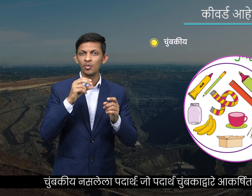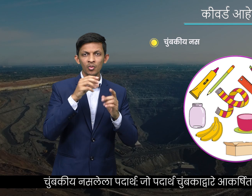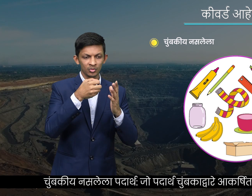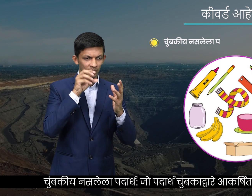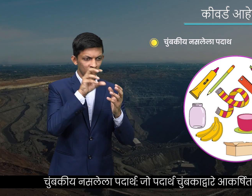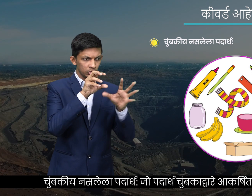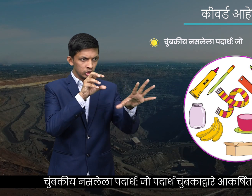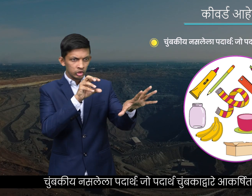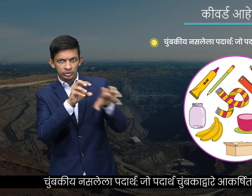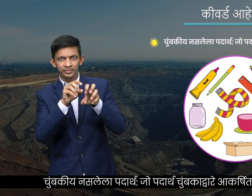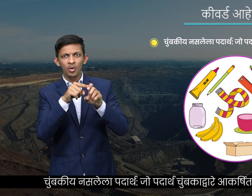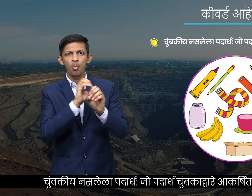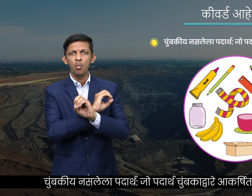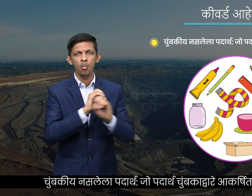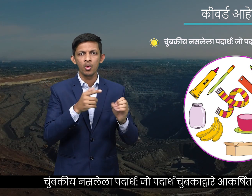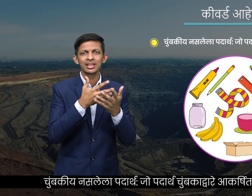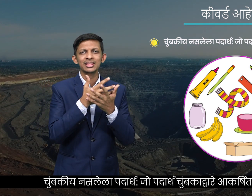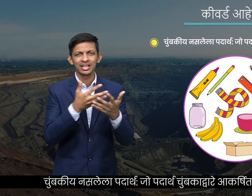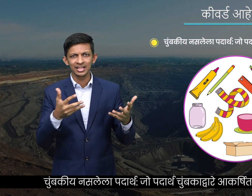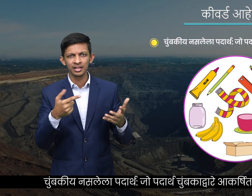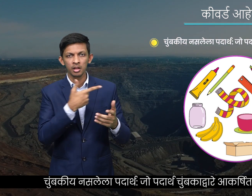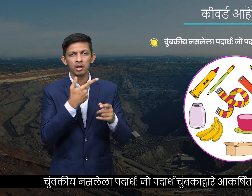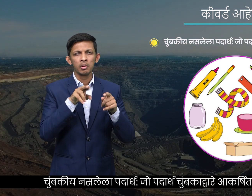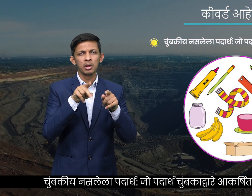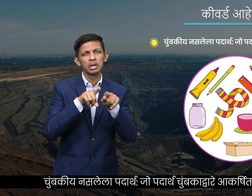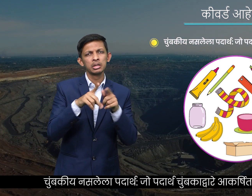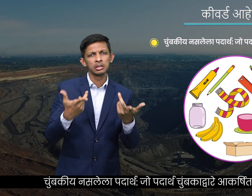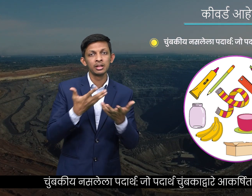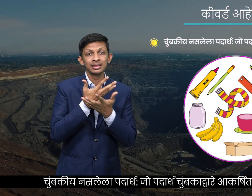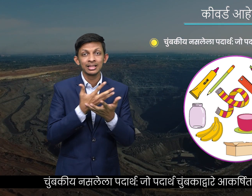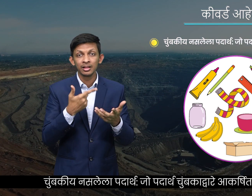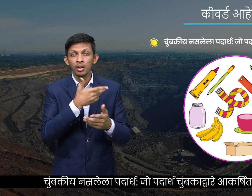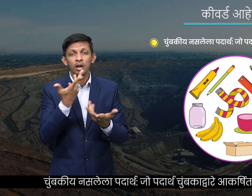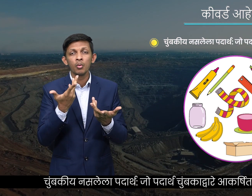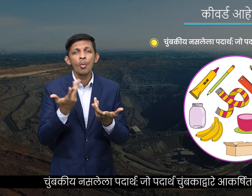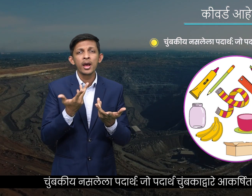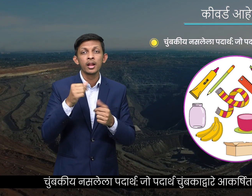चुंबकीय नसलेला पदार्थ, जो पदार्थ चुंबकाद्वारे आकर्षित होऊ शकत नाही.